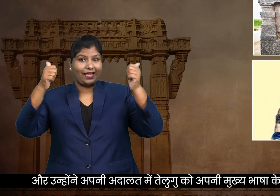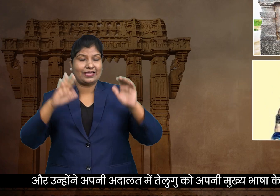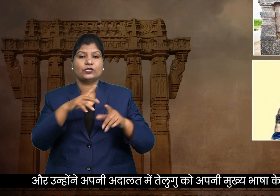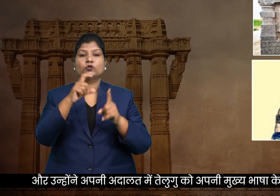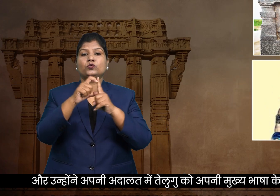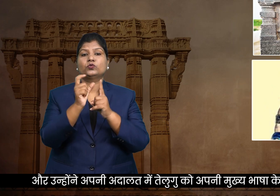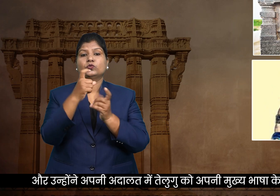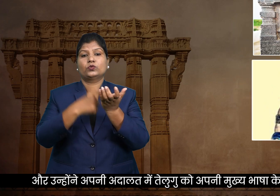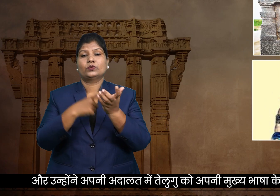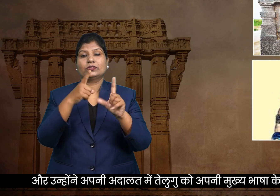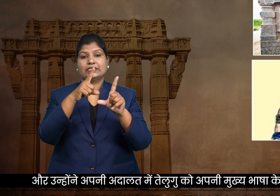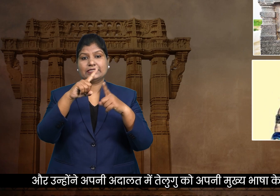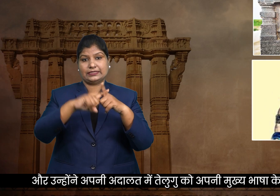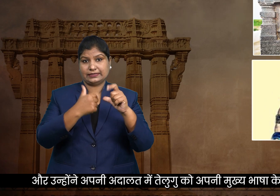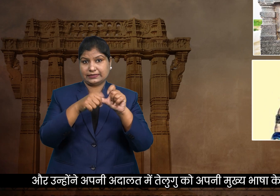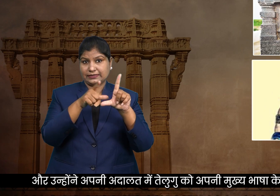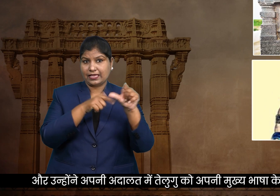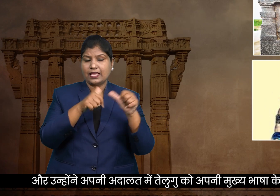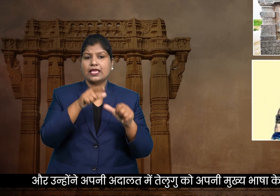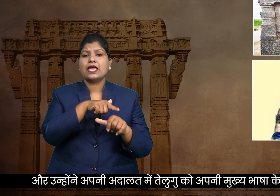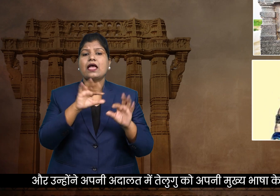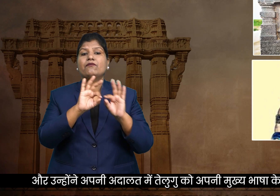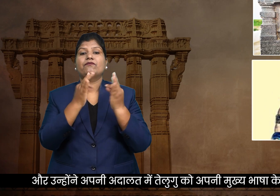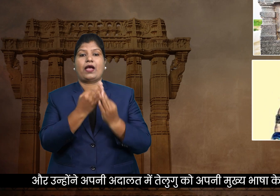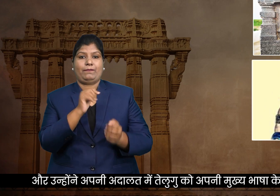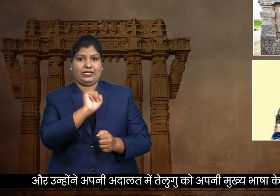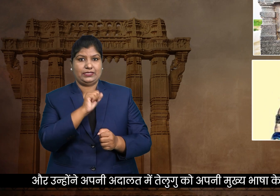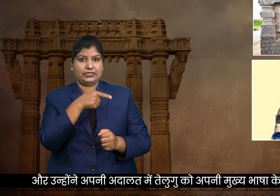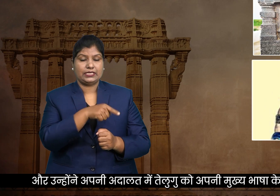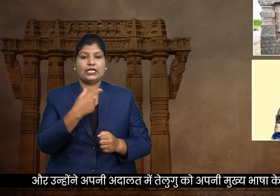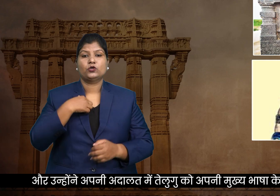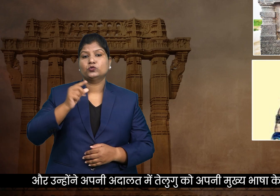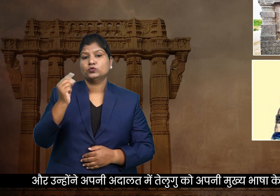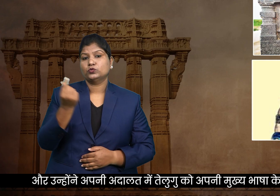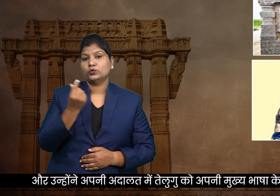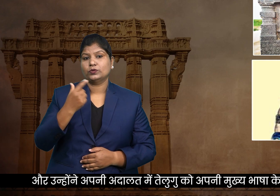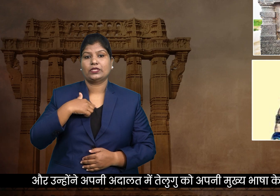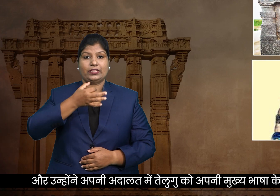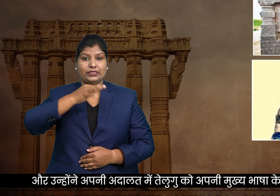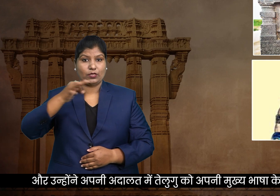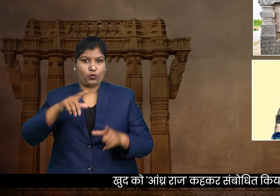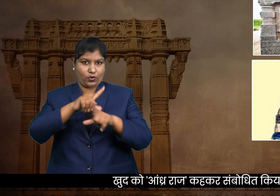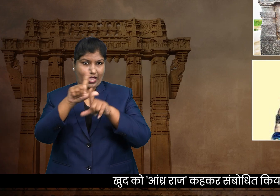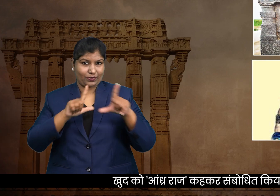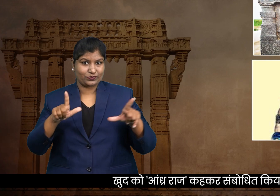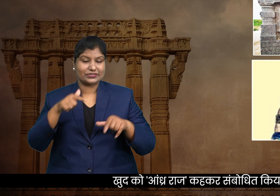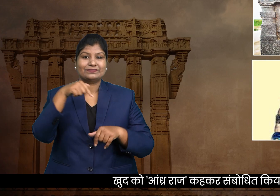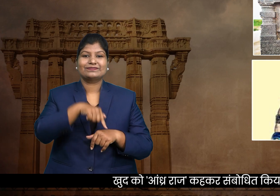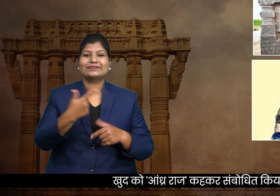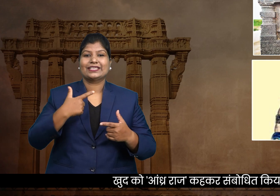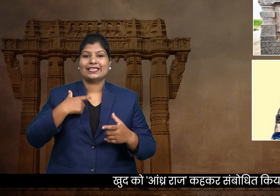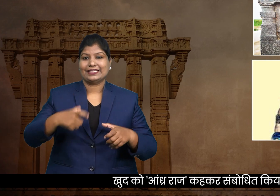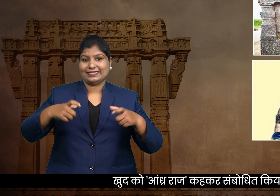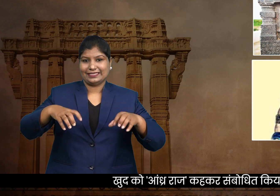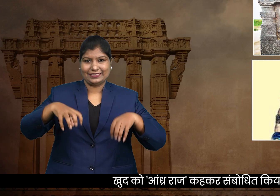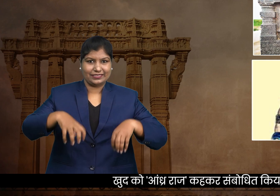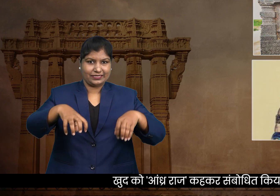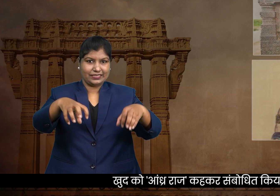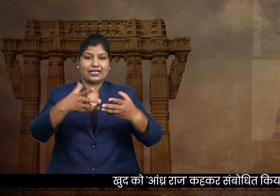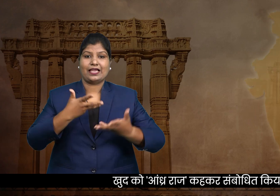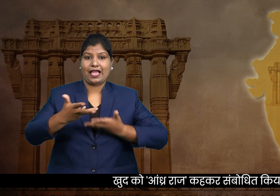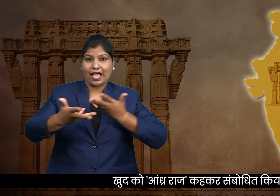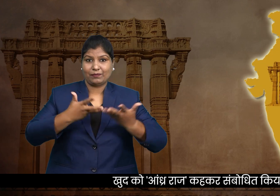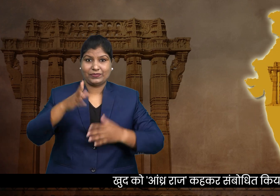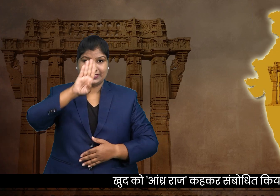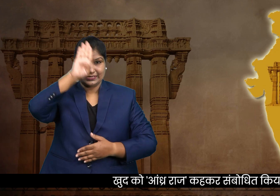उन्होंने अपनी अदालत में तेलुगु को अपनी मुख्य भाषा के रूप में उपयोग किया, खुद को आंध्र राज